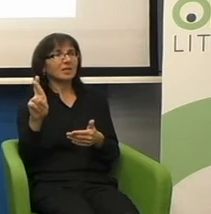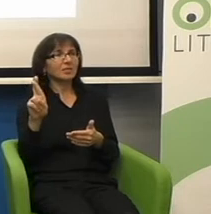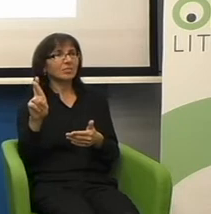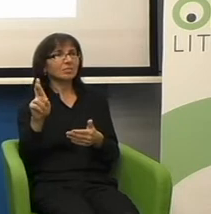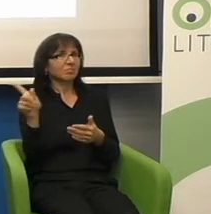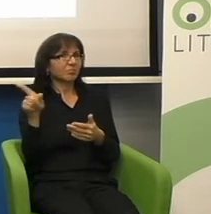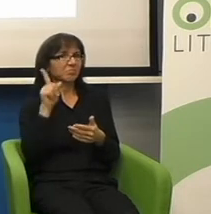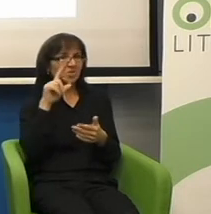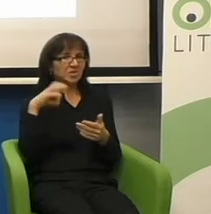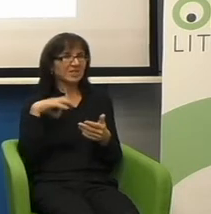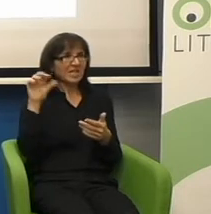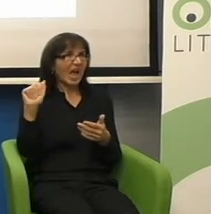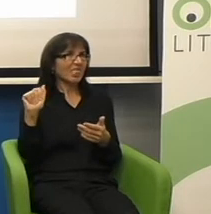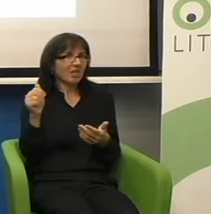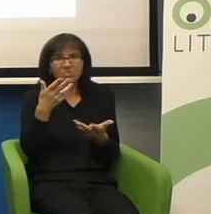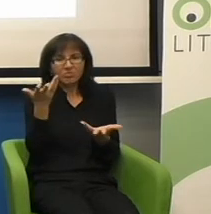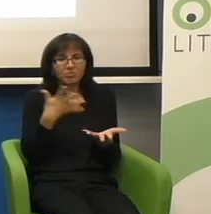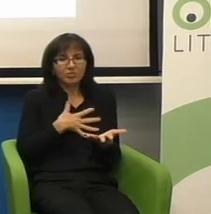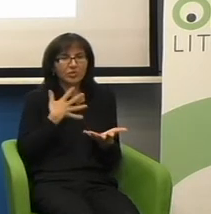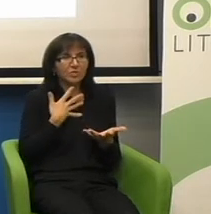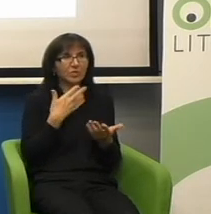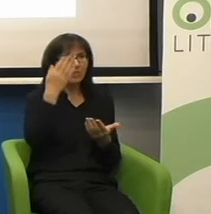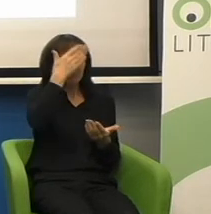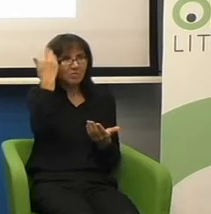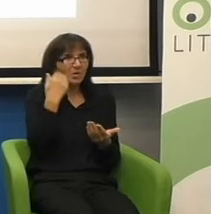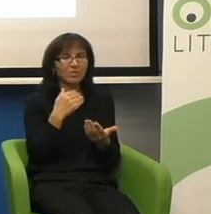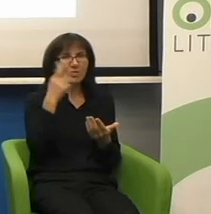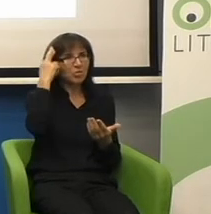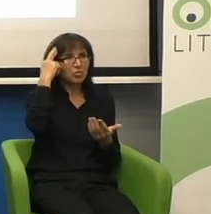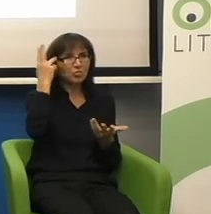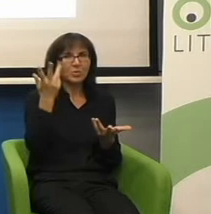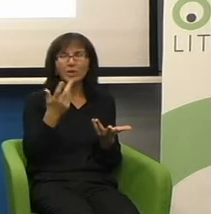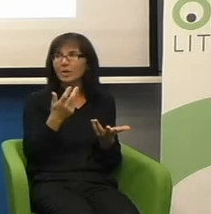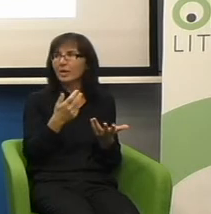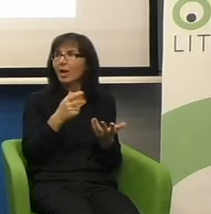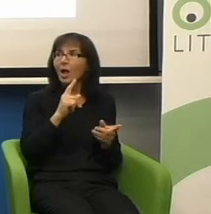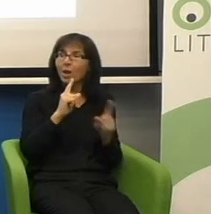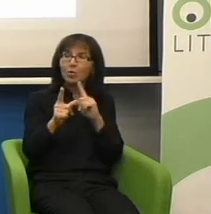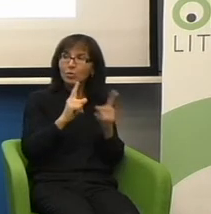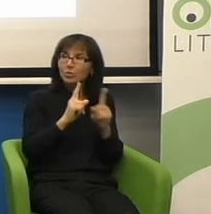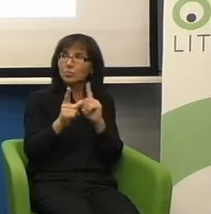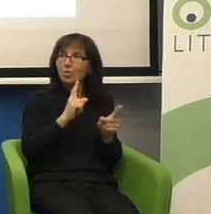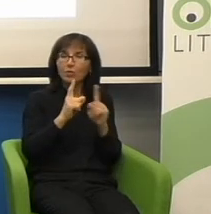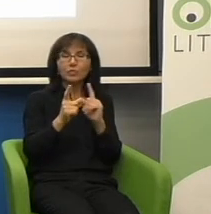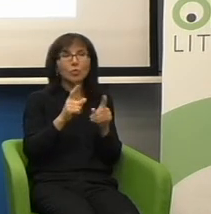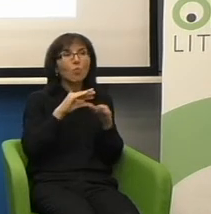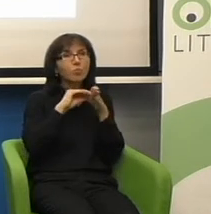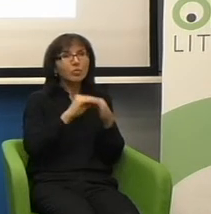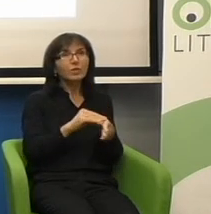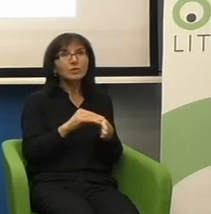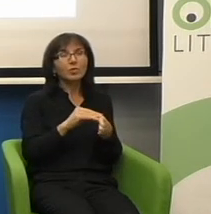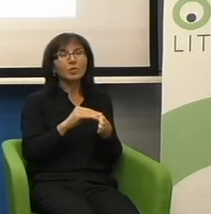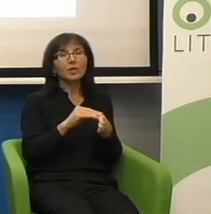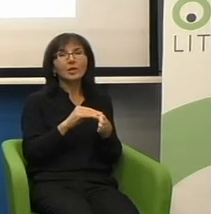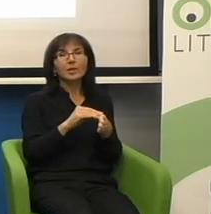sobie absolutnie złej woli. To jest bardzo ciekawe, jak państwo dochodzicie, jak te rozmowy są przez was przeprowadzone, to o czym pani